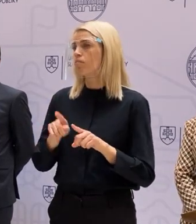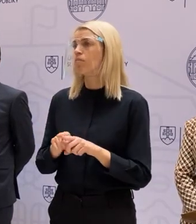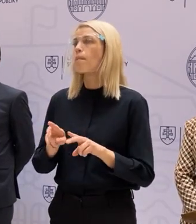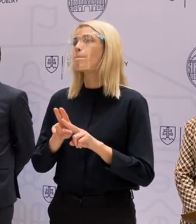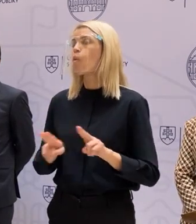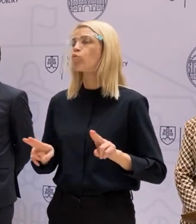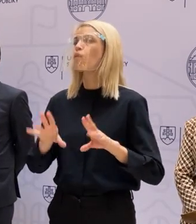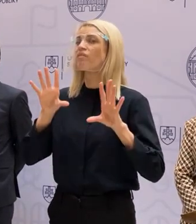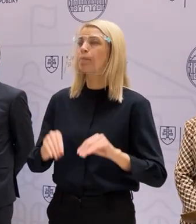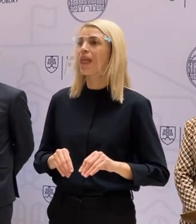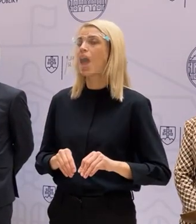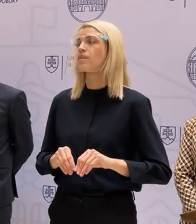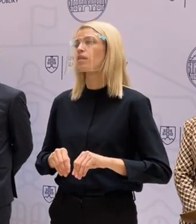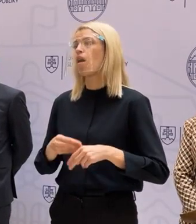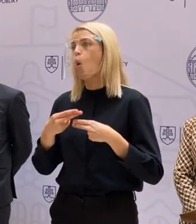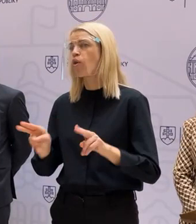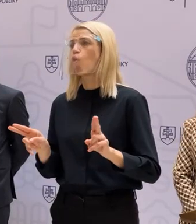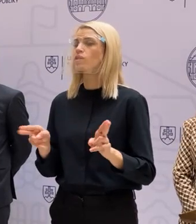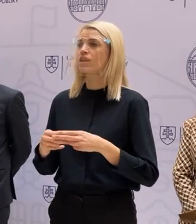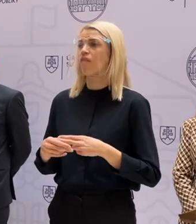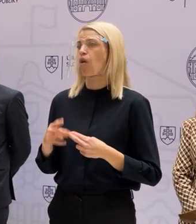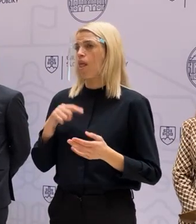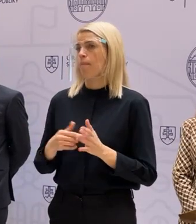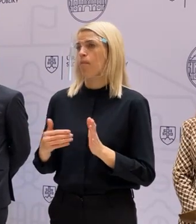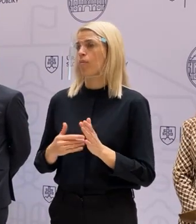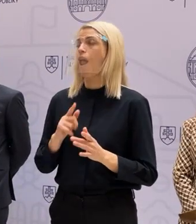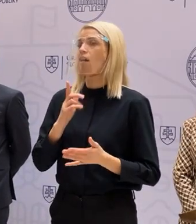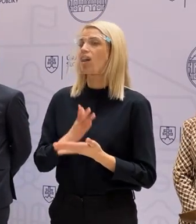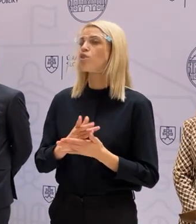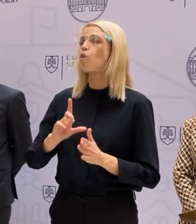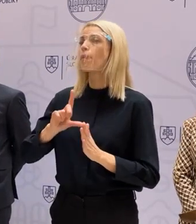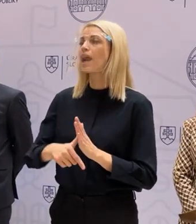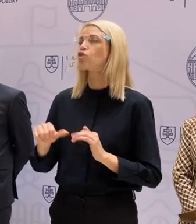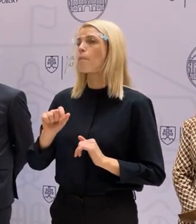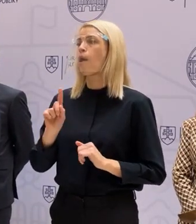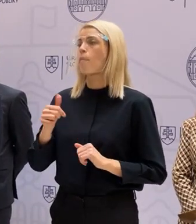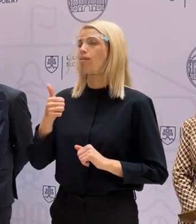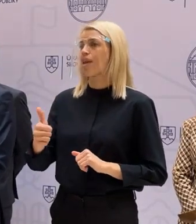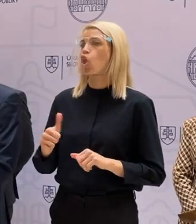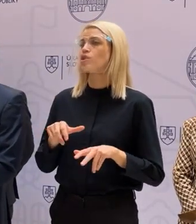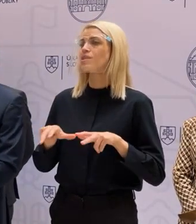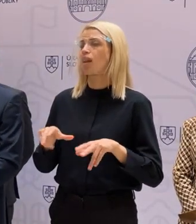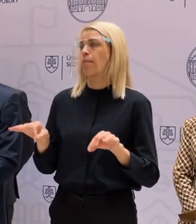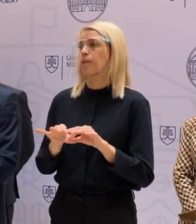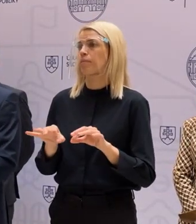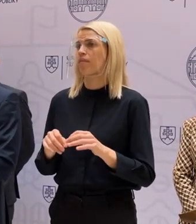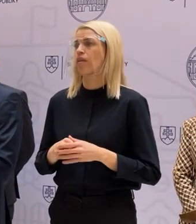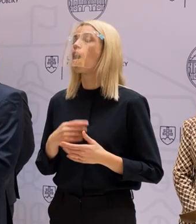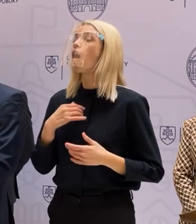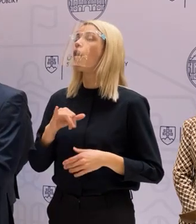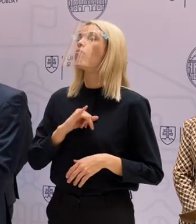vypínať, zapínať podľa potreby, ale rátame s tým, že by v každom krajskom meste malo byť pripravené jedno takéto zariadenie. A koľko